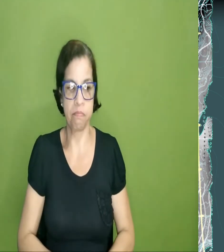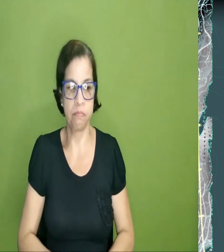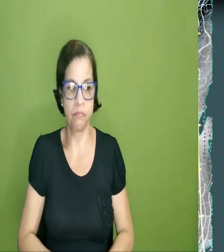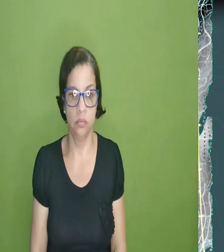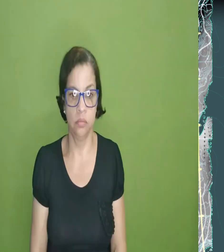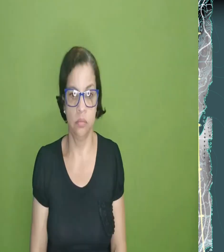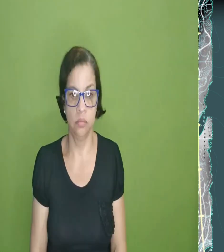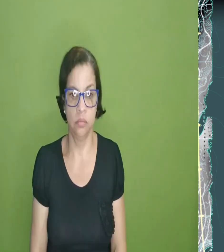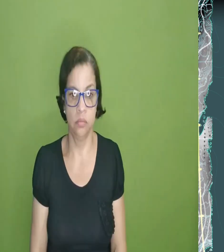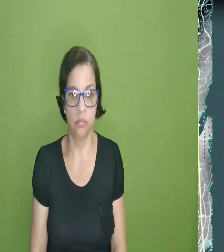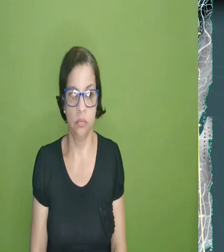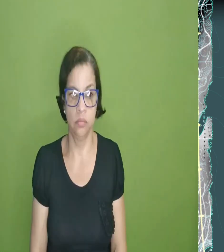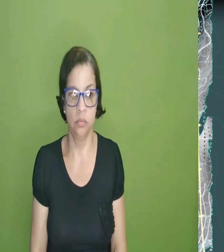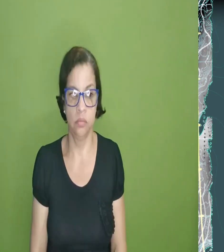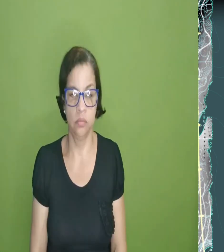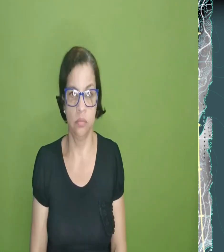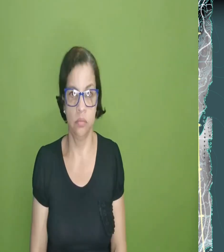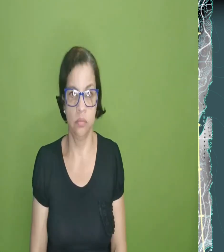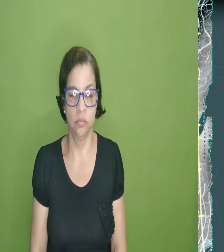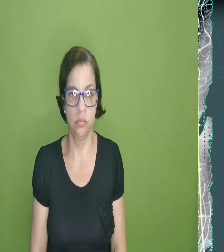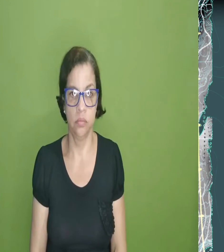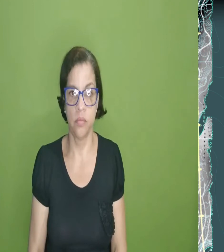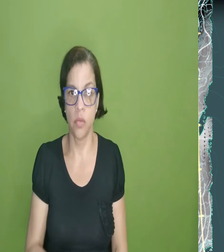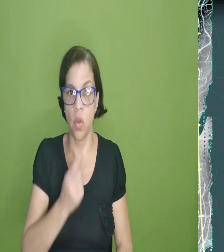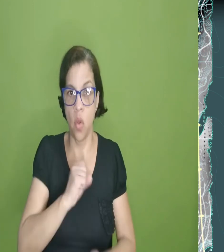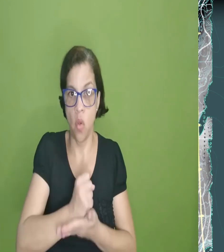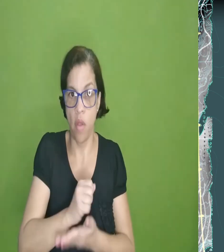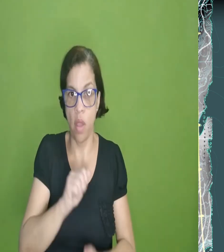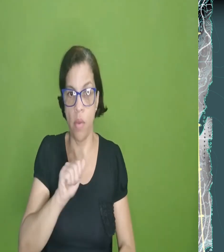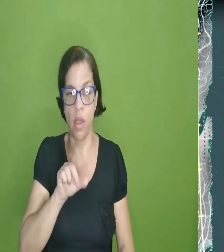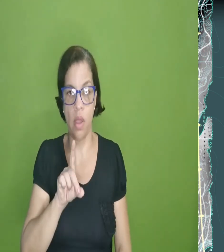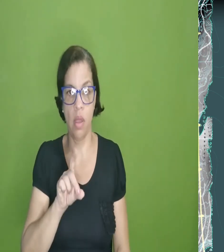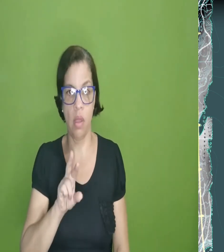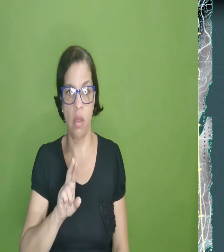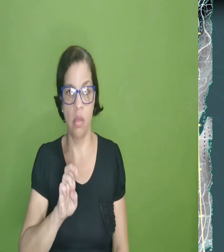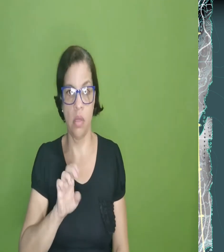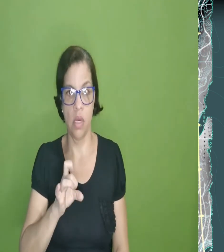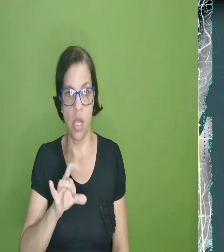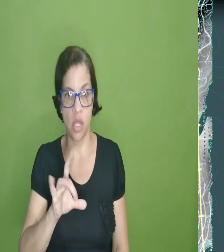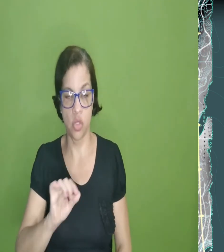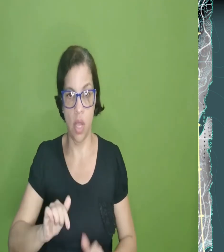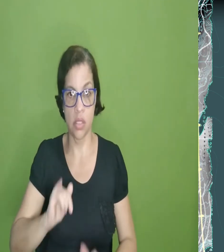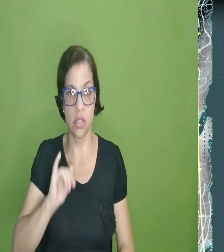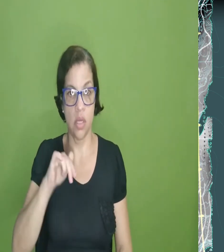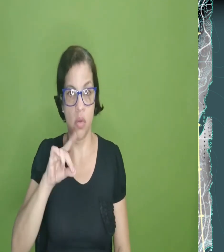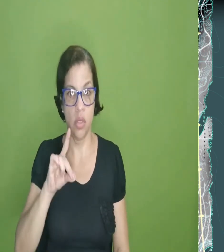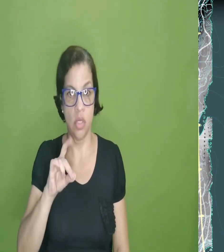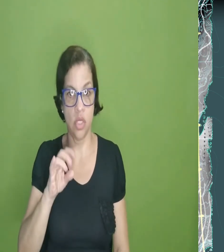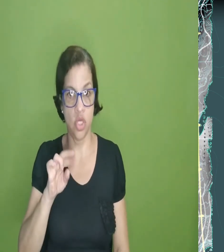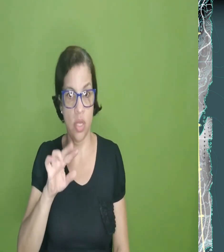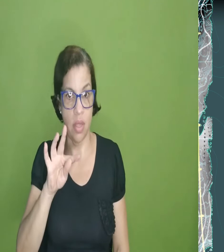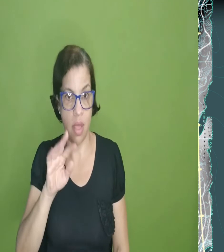Os fármacos adrenérgicos de ação indireta não têm a capacidade de estimular o receptor adrenérgico, não